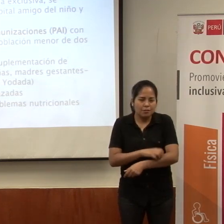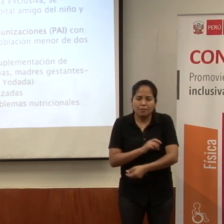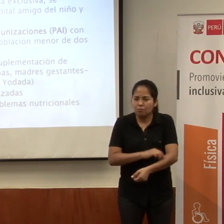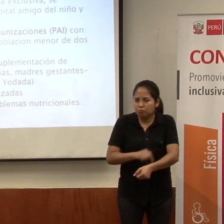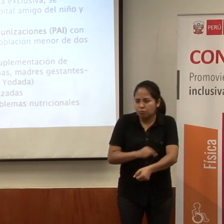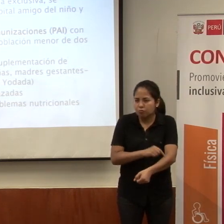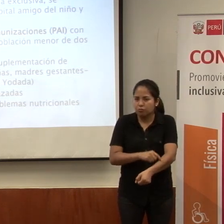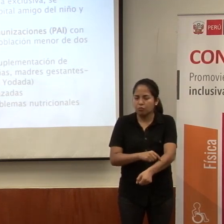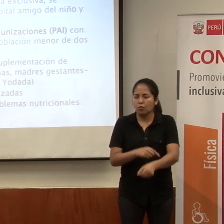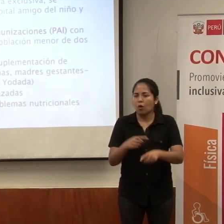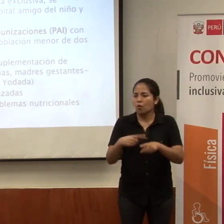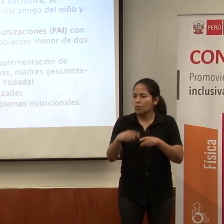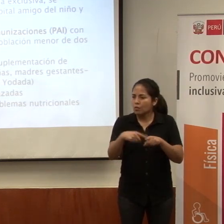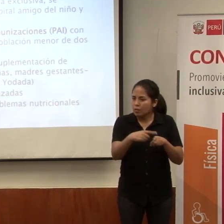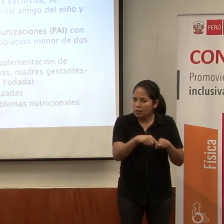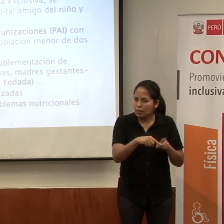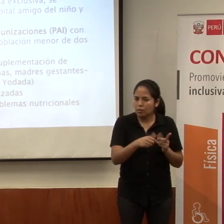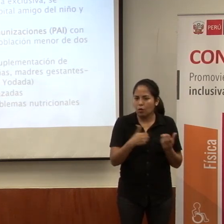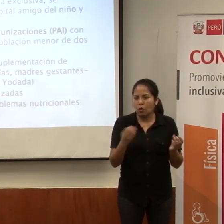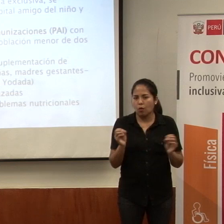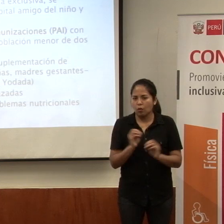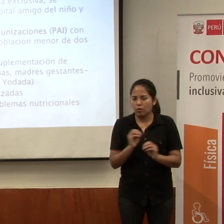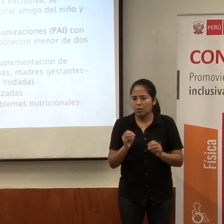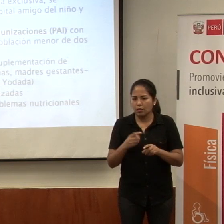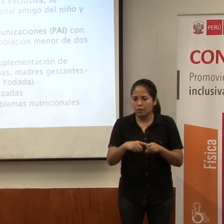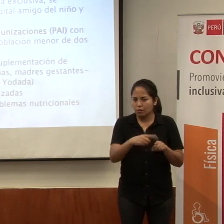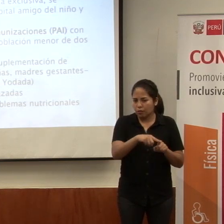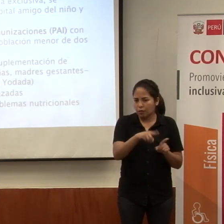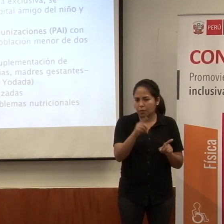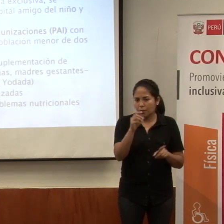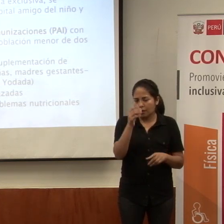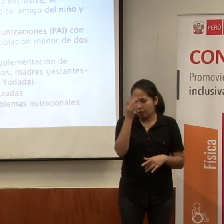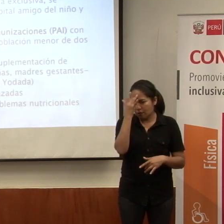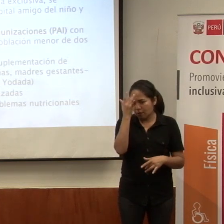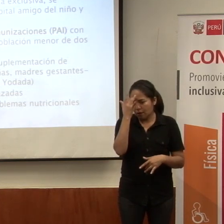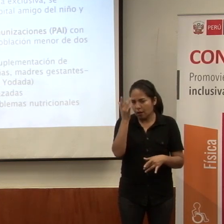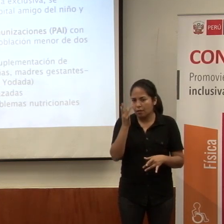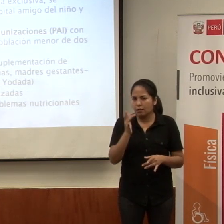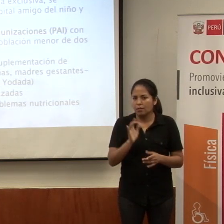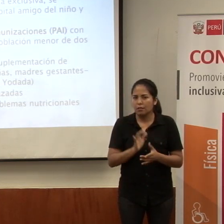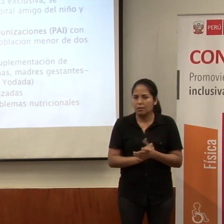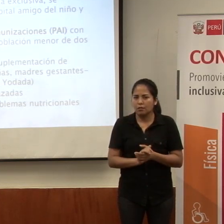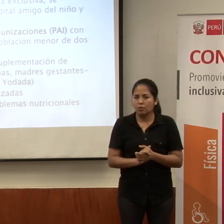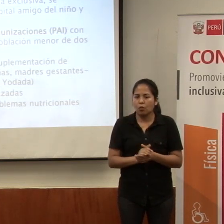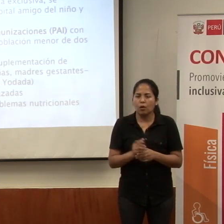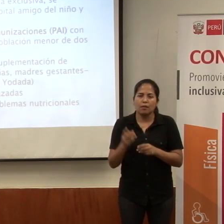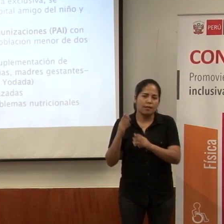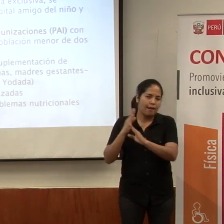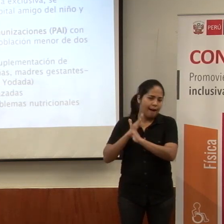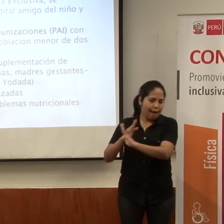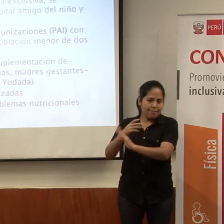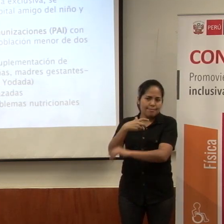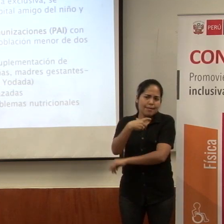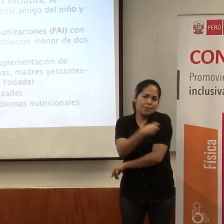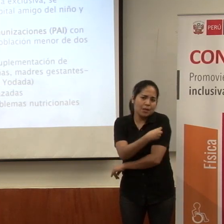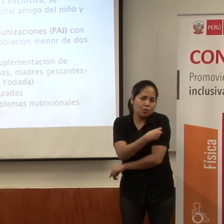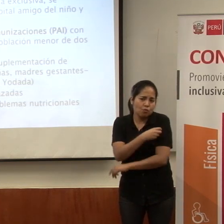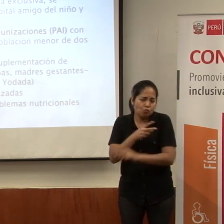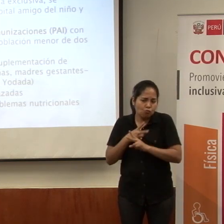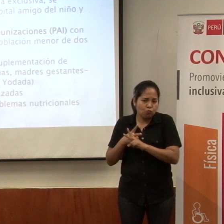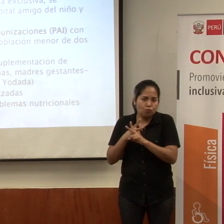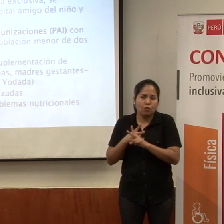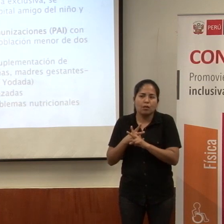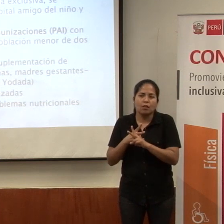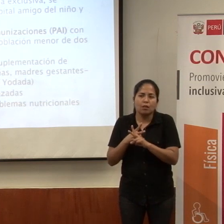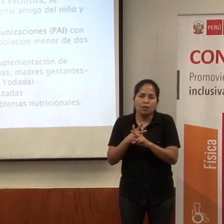rubiola, tenemos poliomielitis, esto de la moda de los antivacunas, por favor,